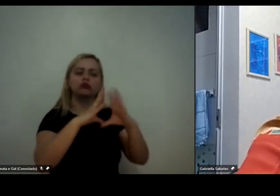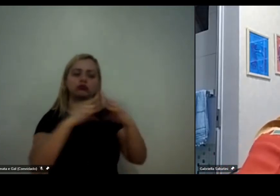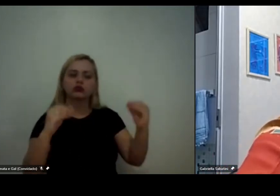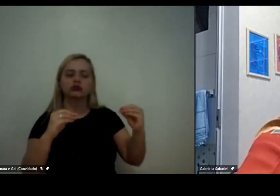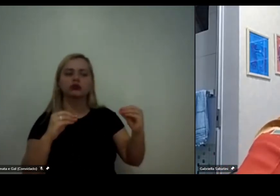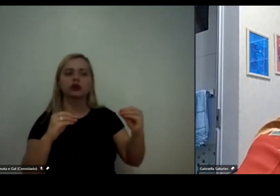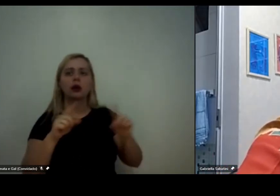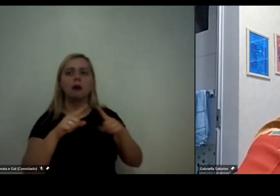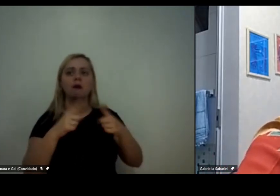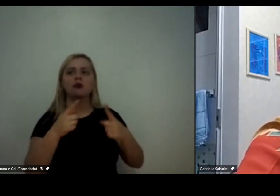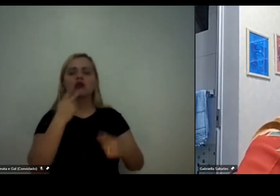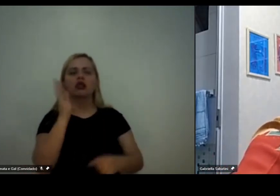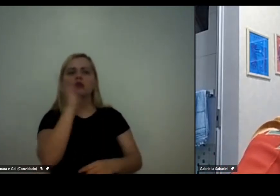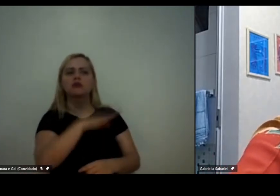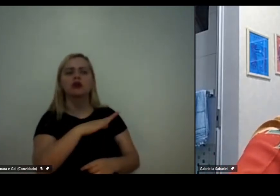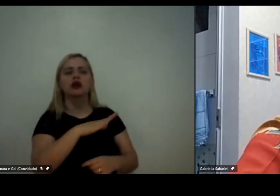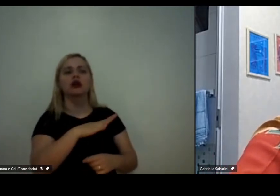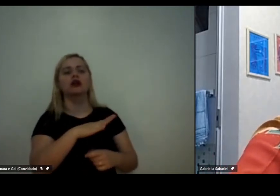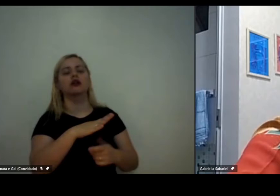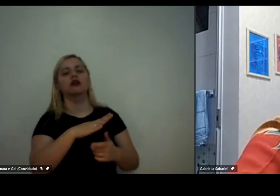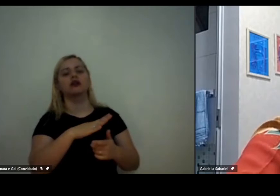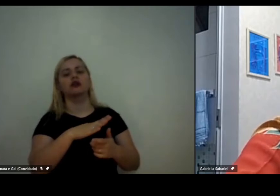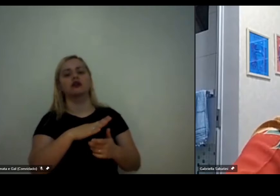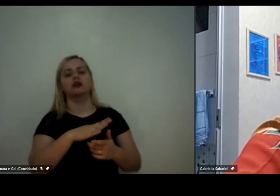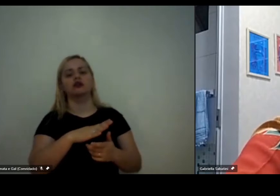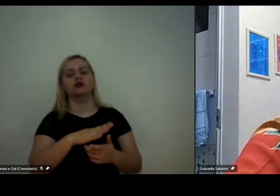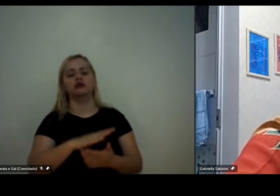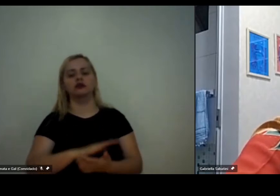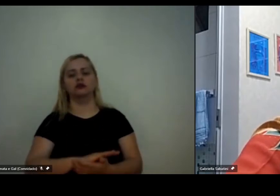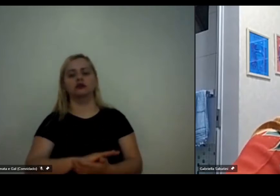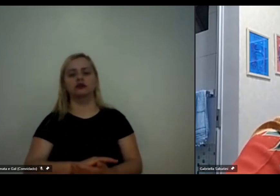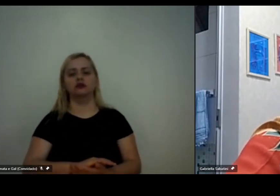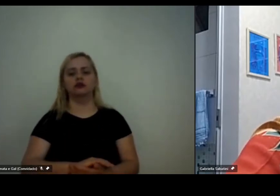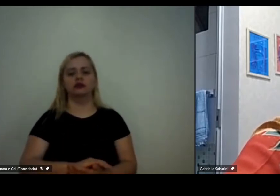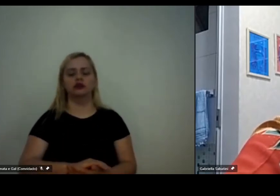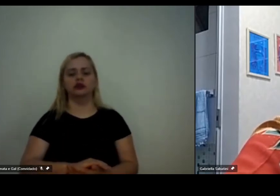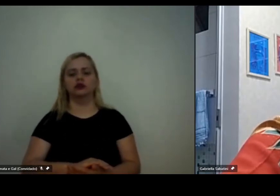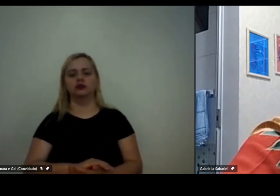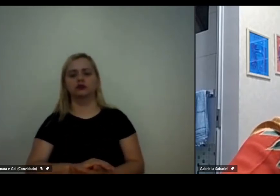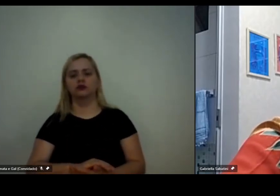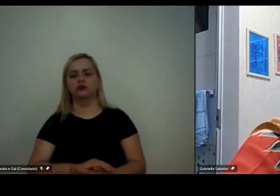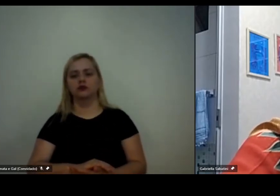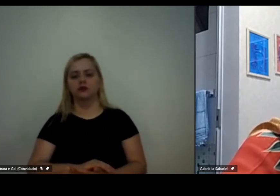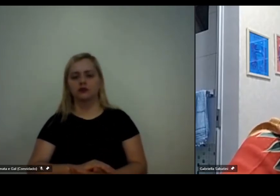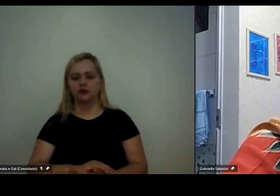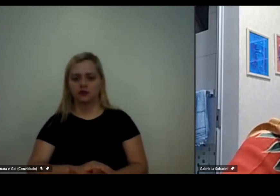crueldade está em rememorar a dor vivida